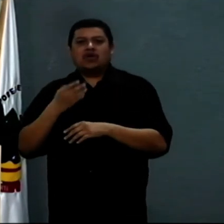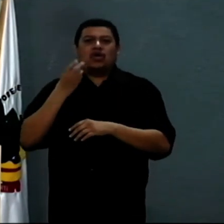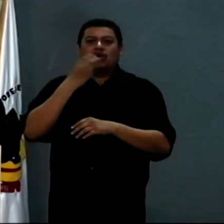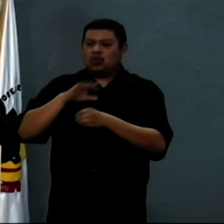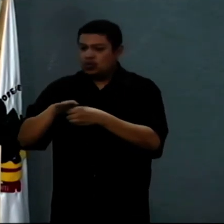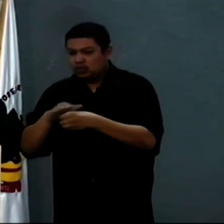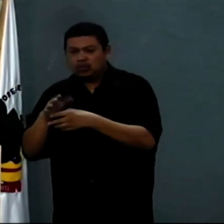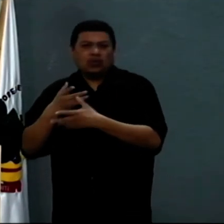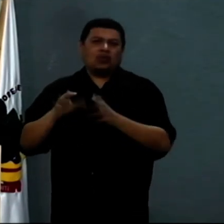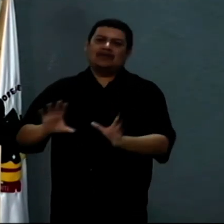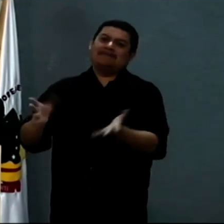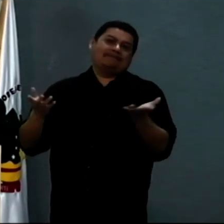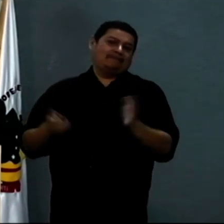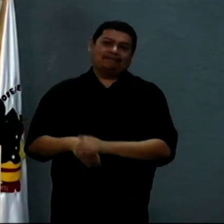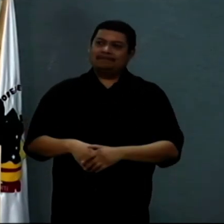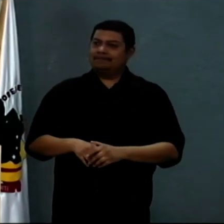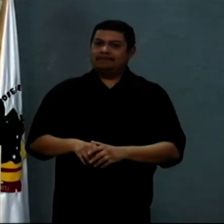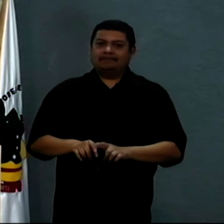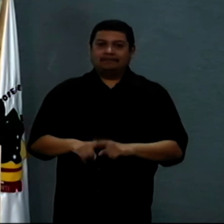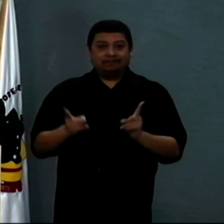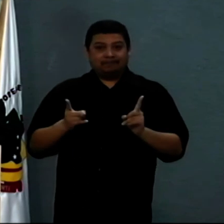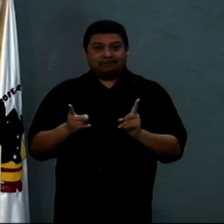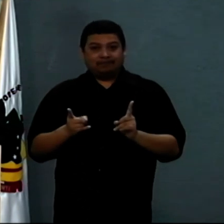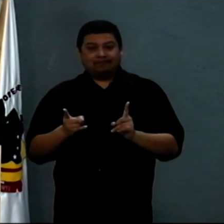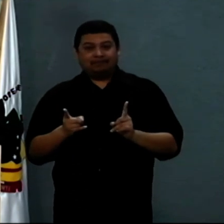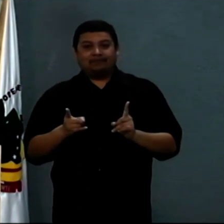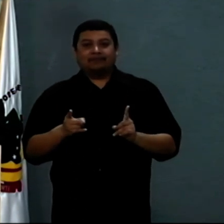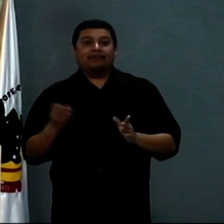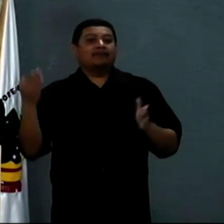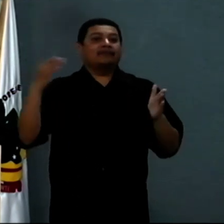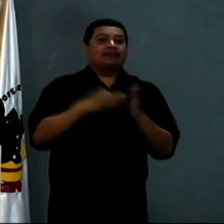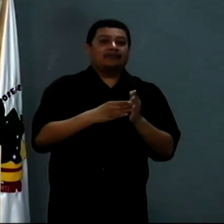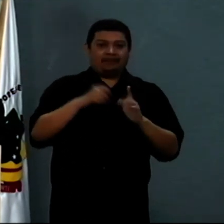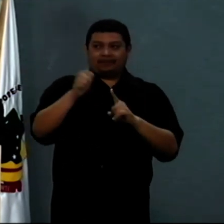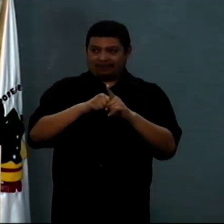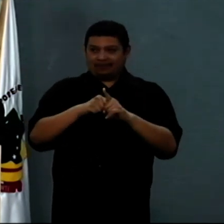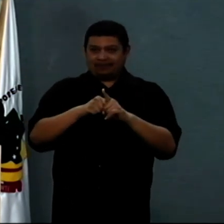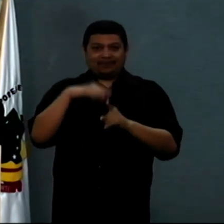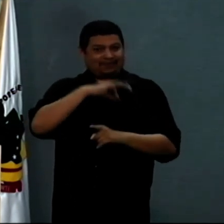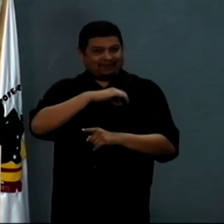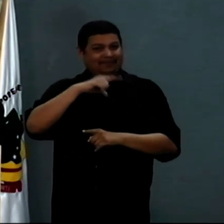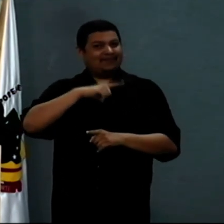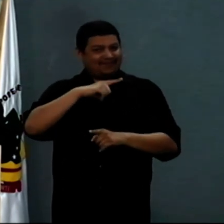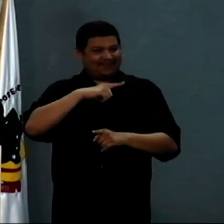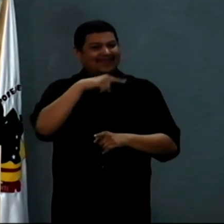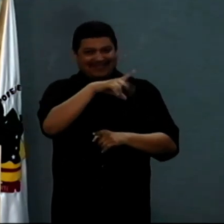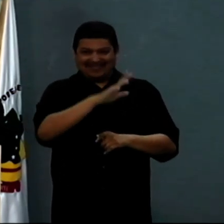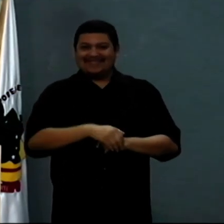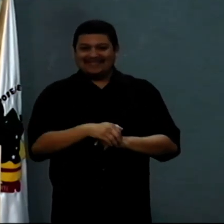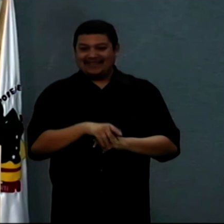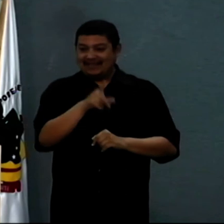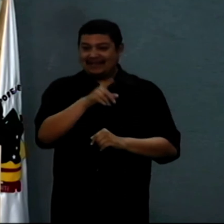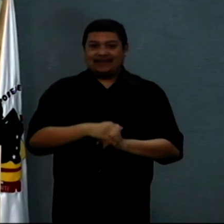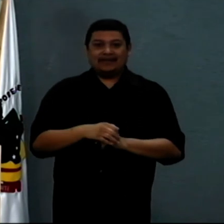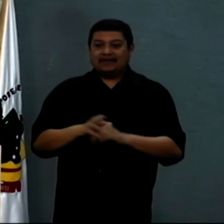atrapalhando. Agora, quando chega o final do mês, o salário dele cai na conta, 10 mil reais e uns quebrados.